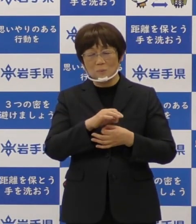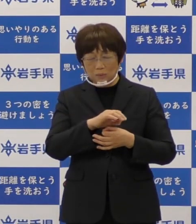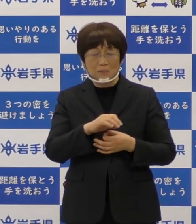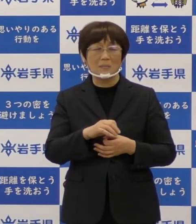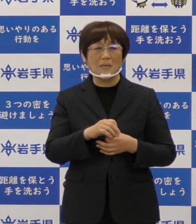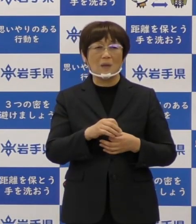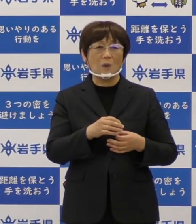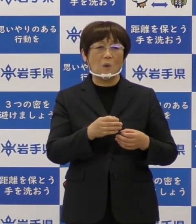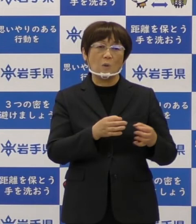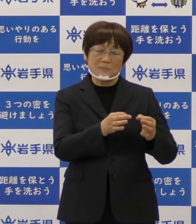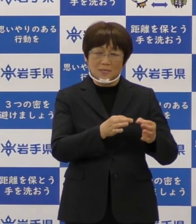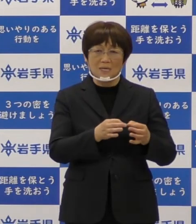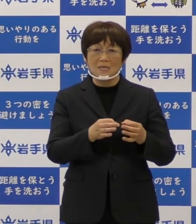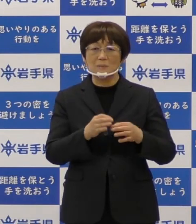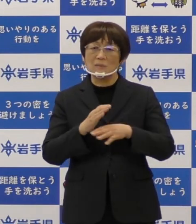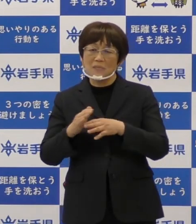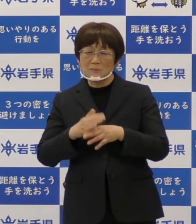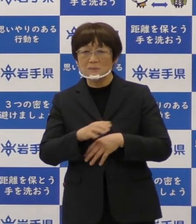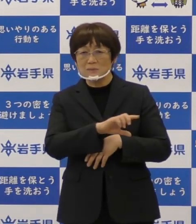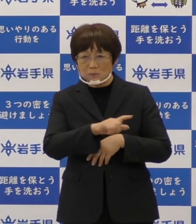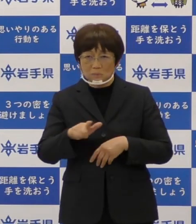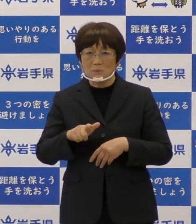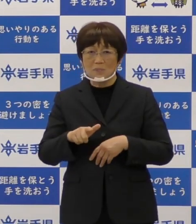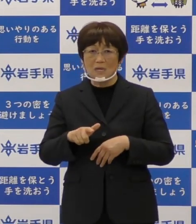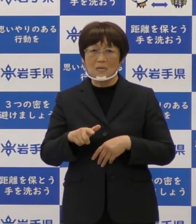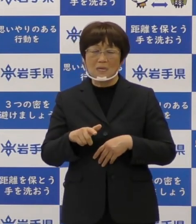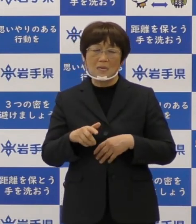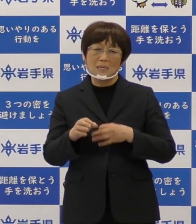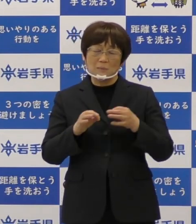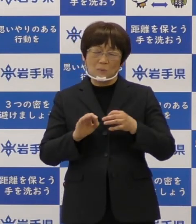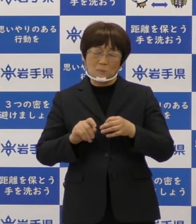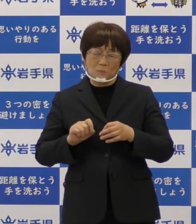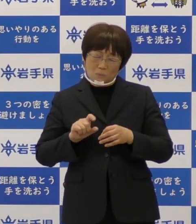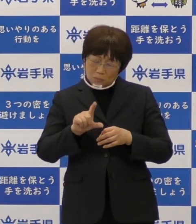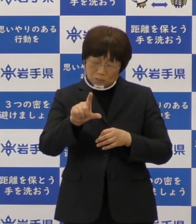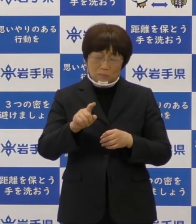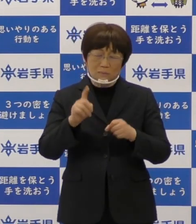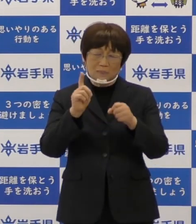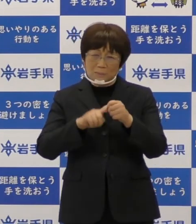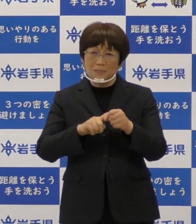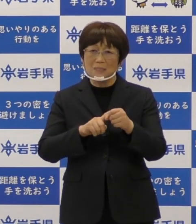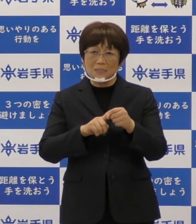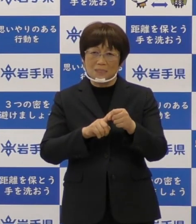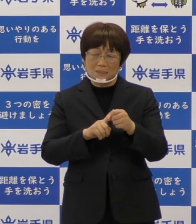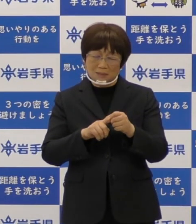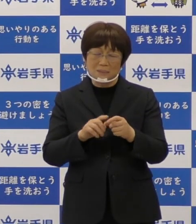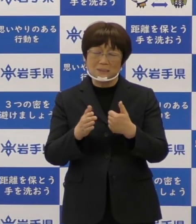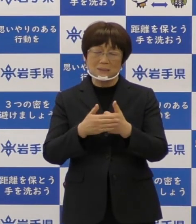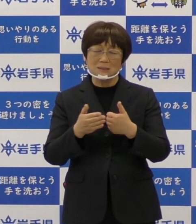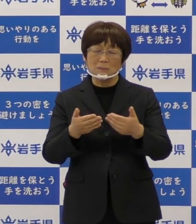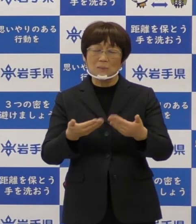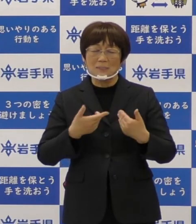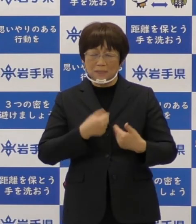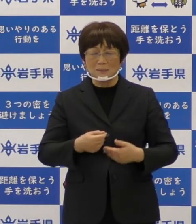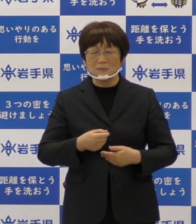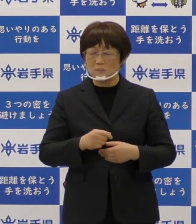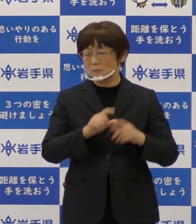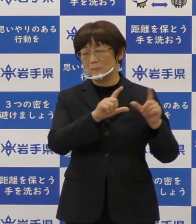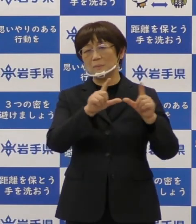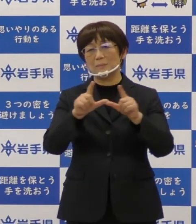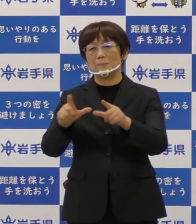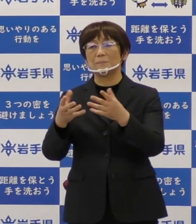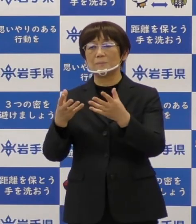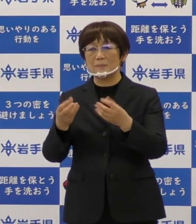せよ、消費拡大するような働きかけが拡大してきているということをさっき言いましたね。